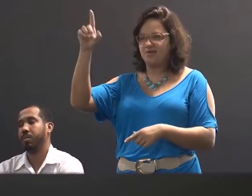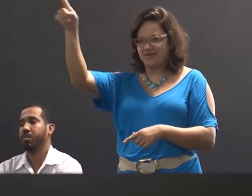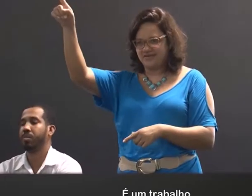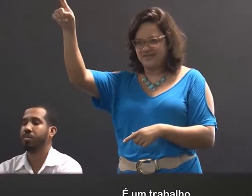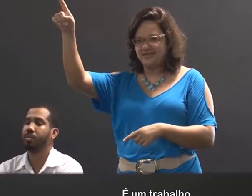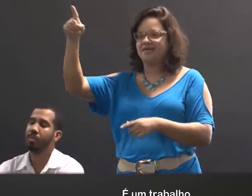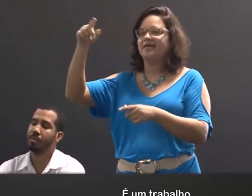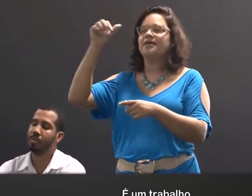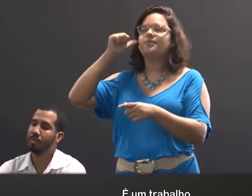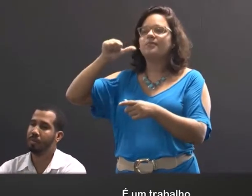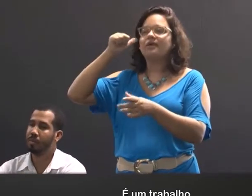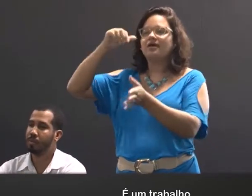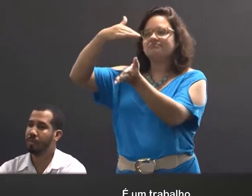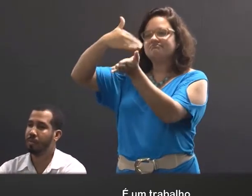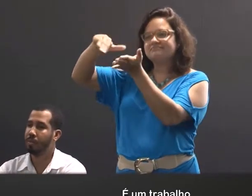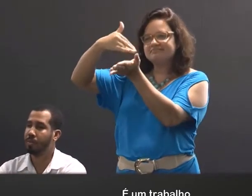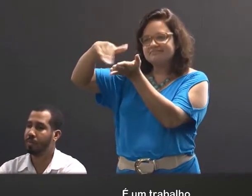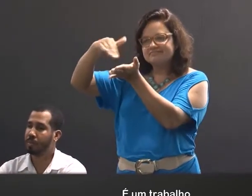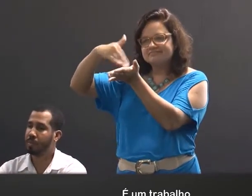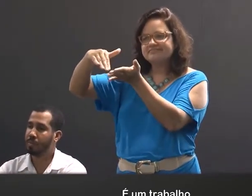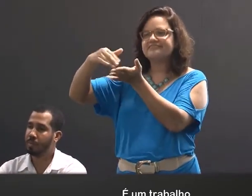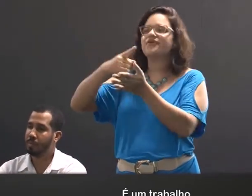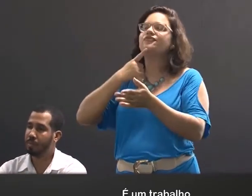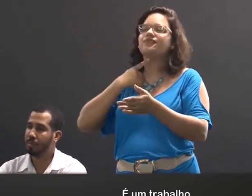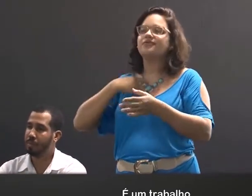Por exemplo, é um trabalho que